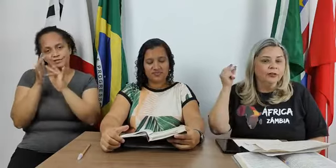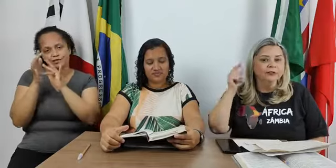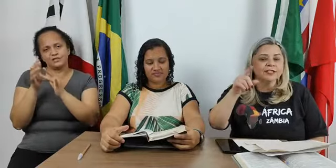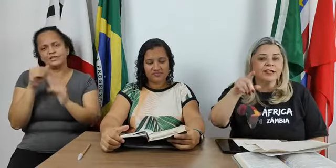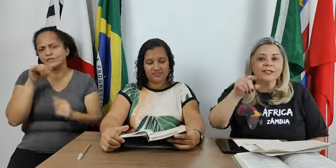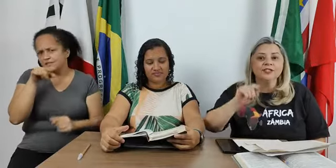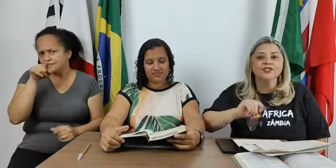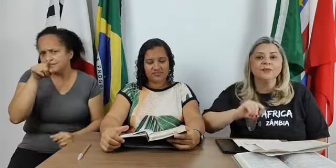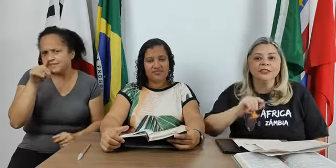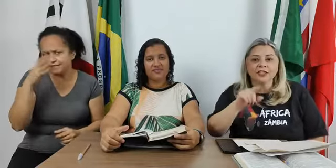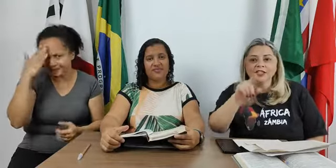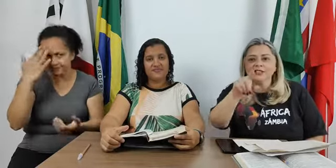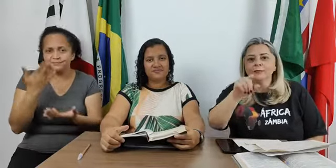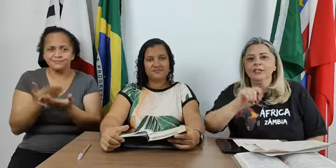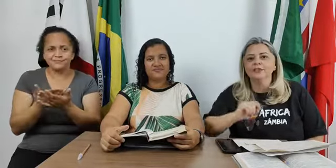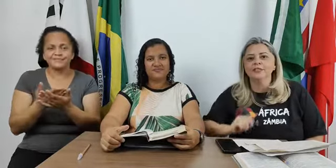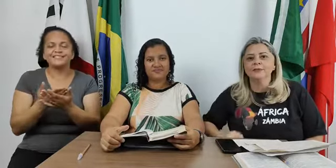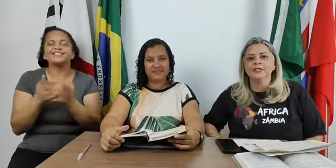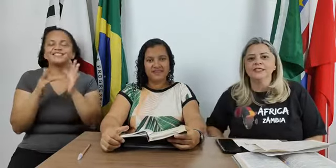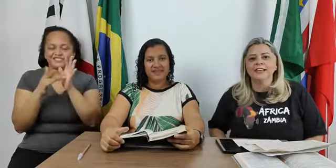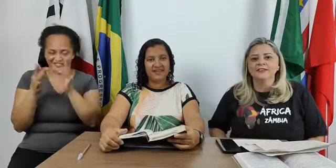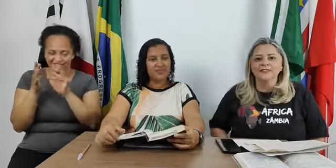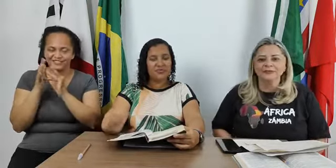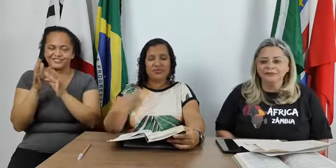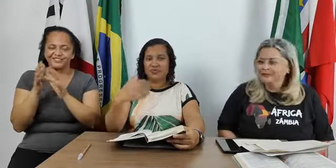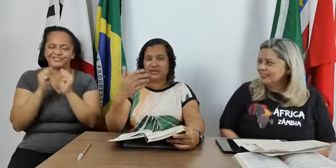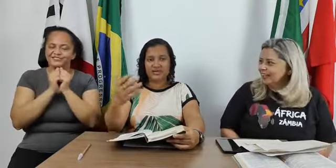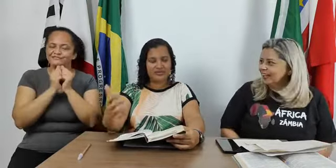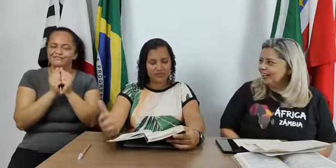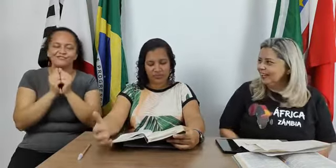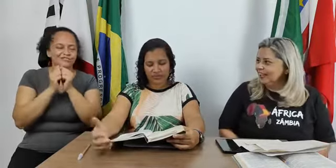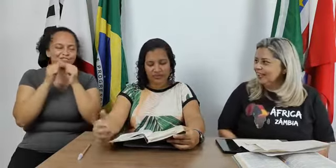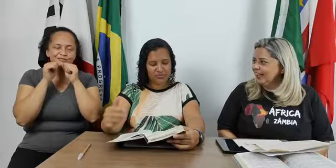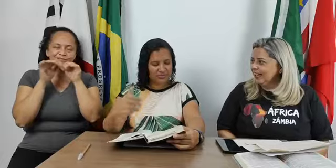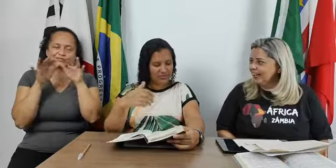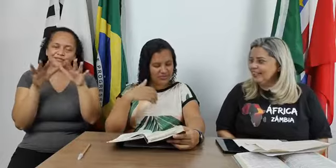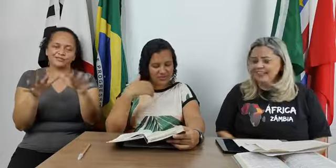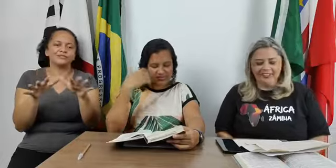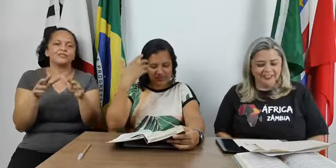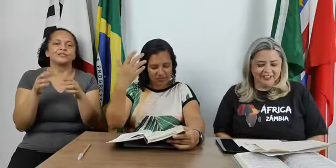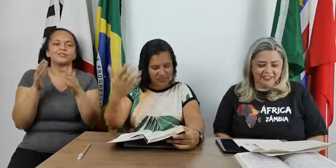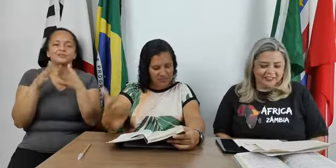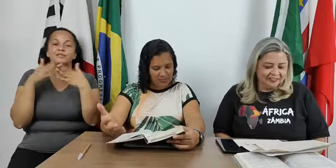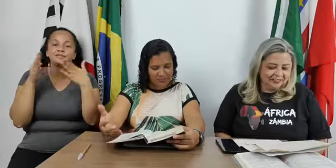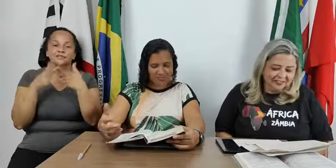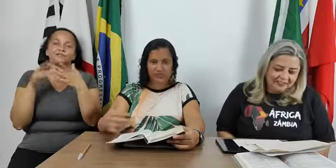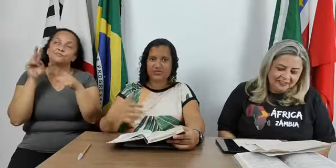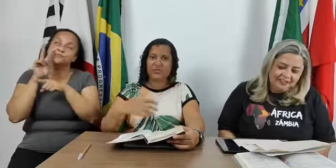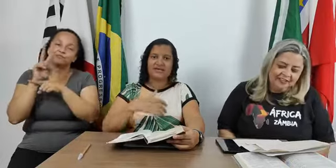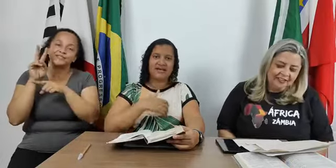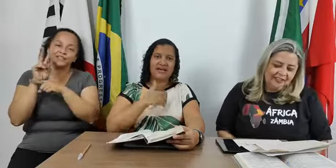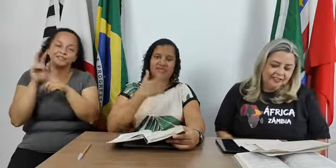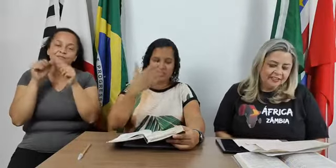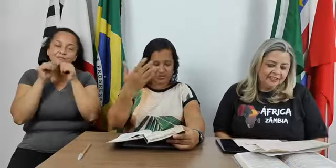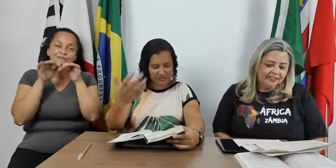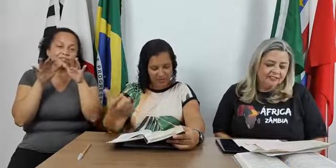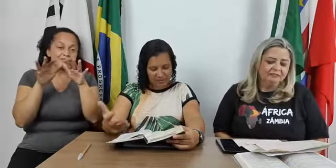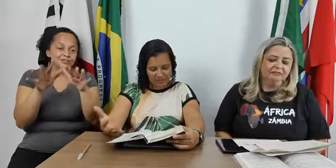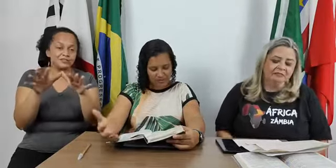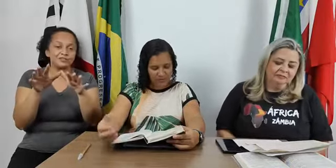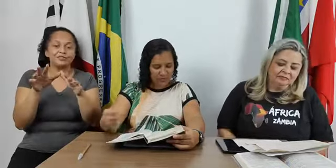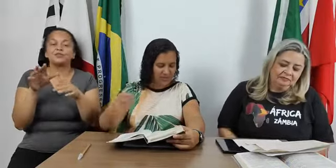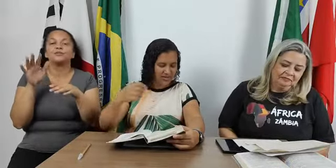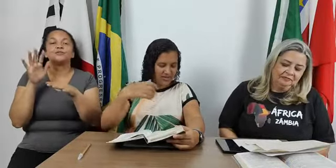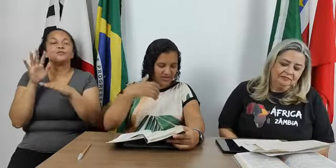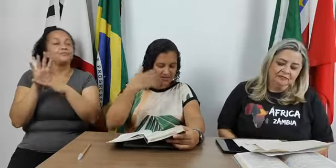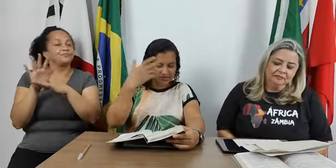ó. Você nem existia, mas ele já sabia que você precisava. Pediu para que o Pai te protegesse, pedisse para que fosse guardado, pedisse para